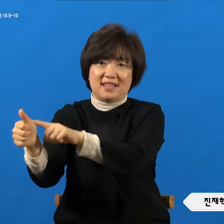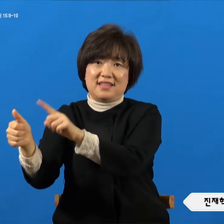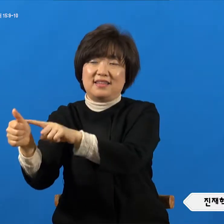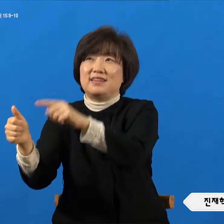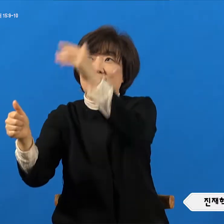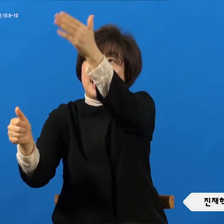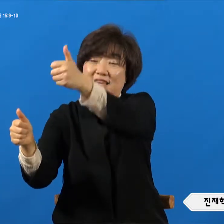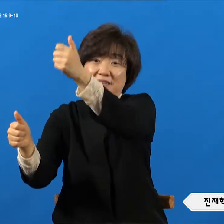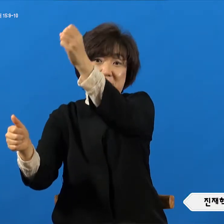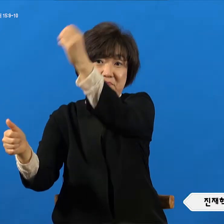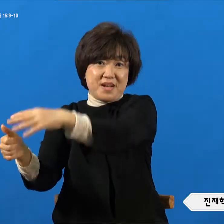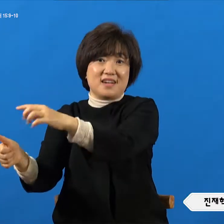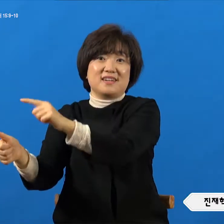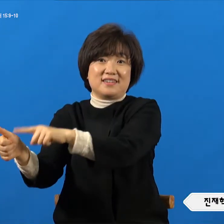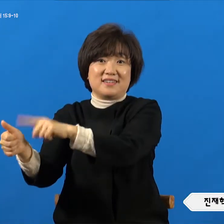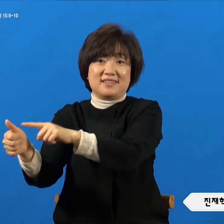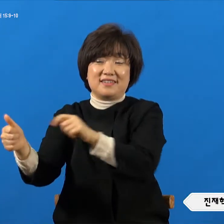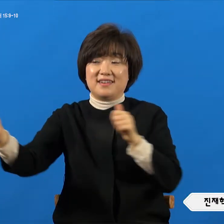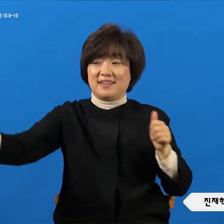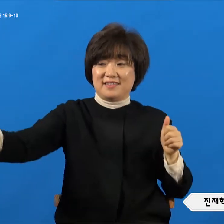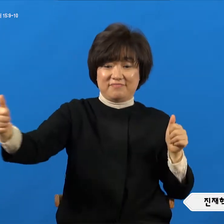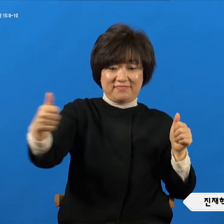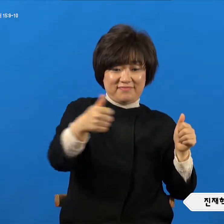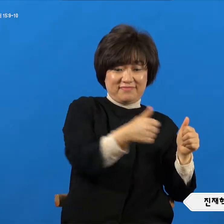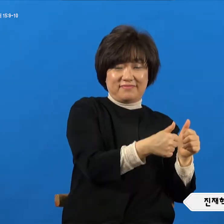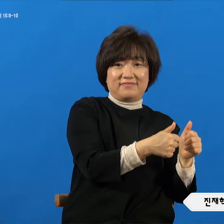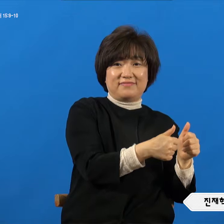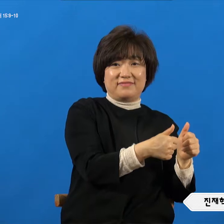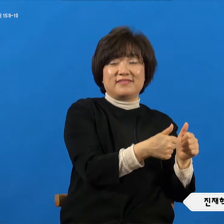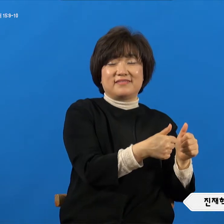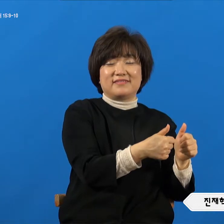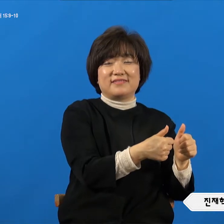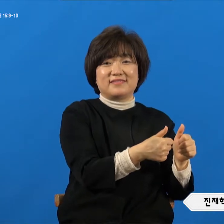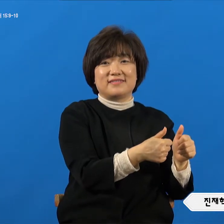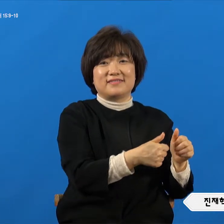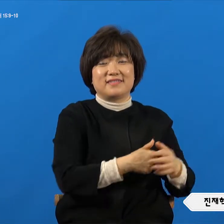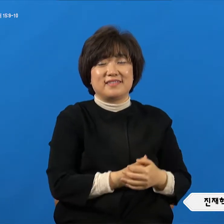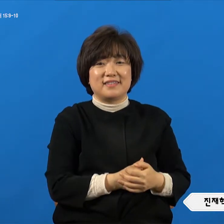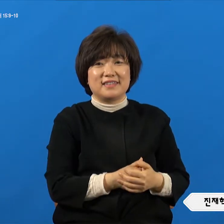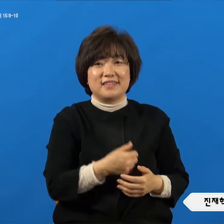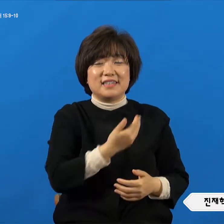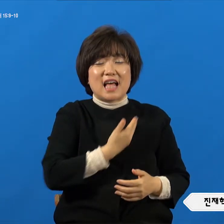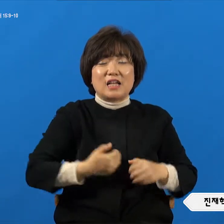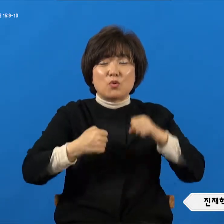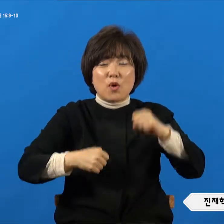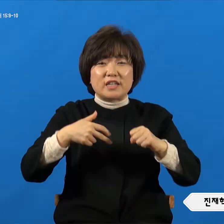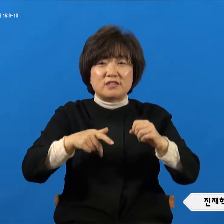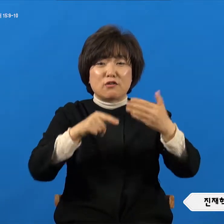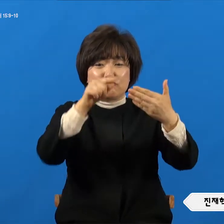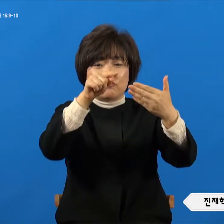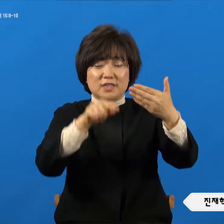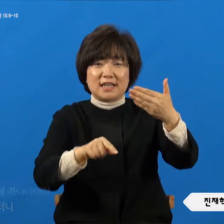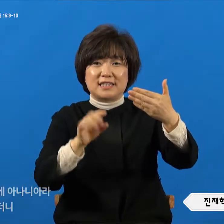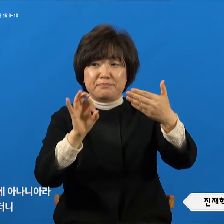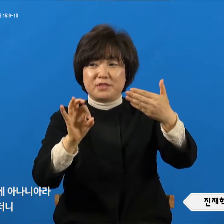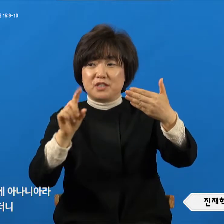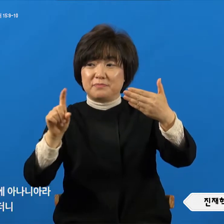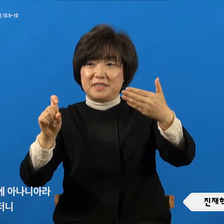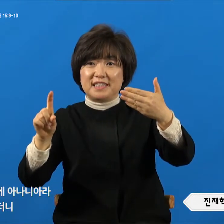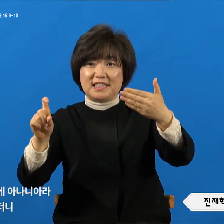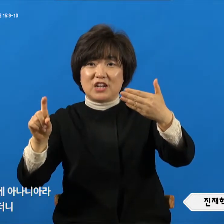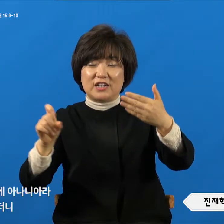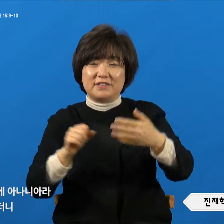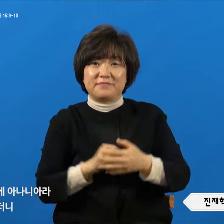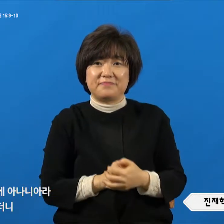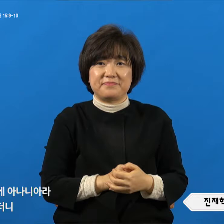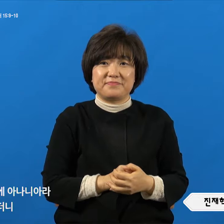아나니아를 하나님께서 바울에게 보내십니다. 사도행전 10장, 9장 10절, 11절